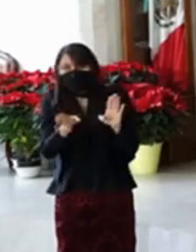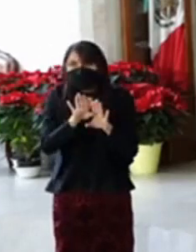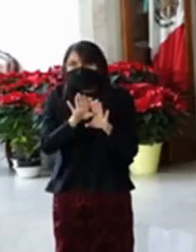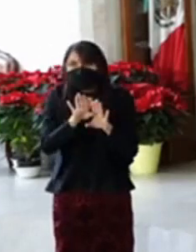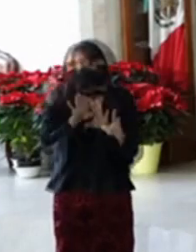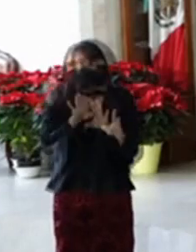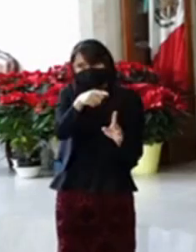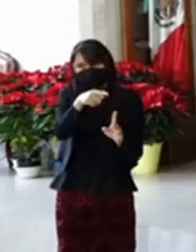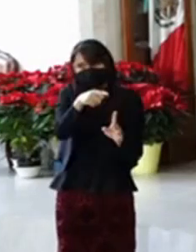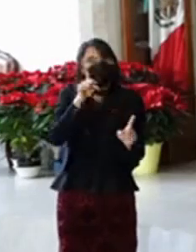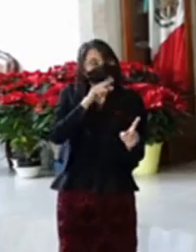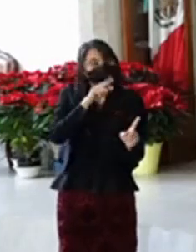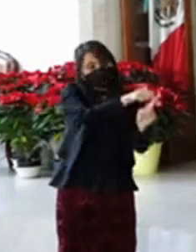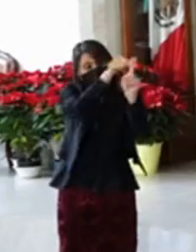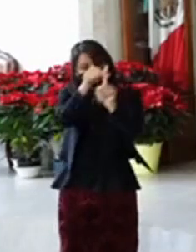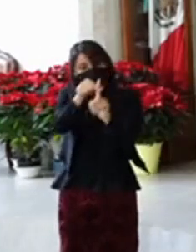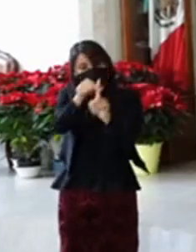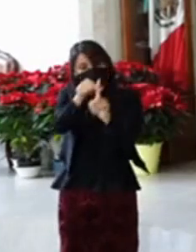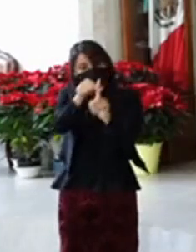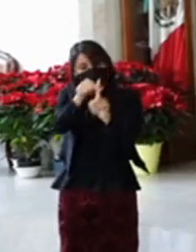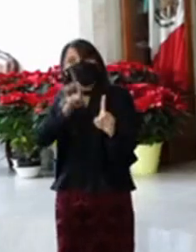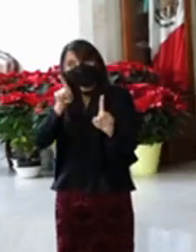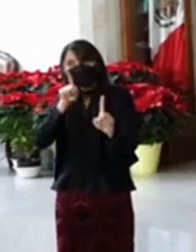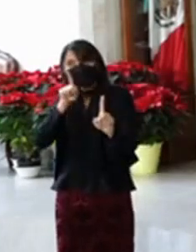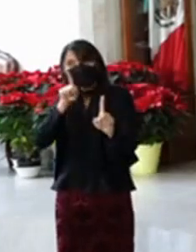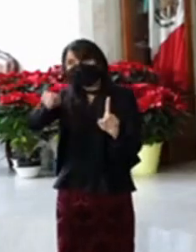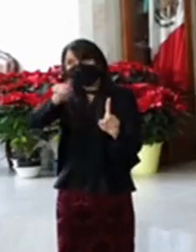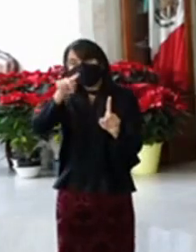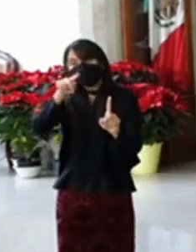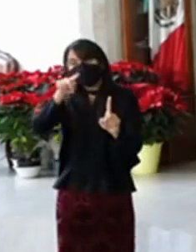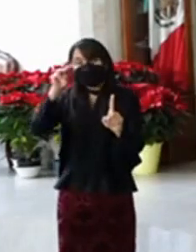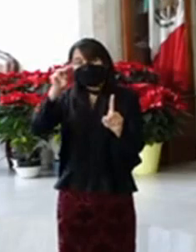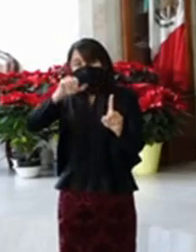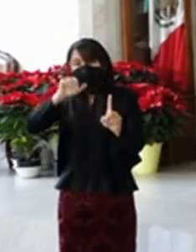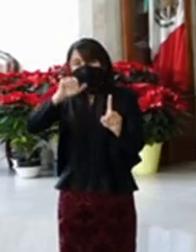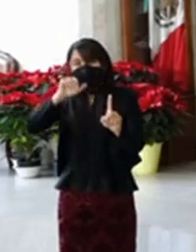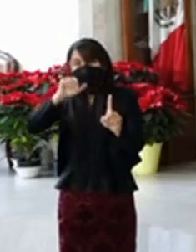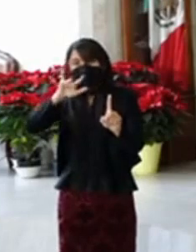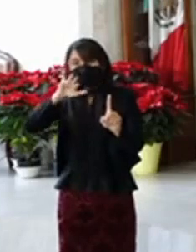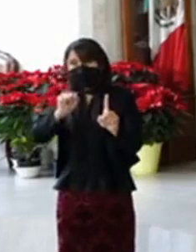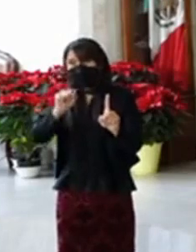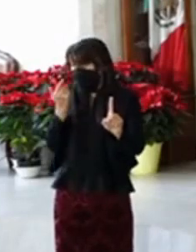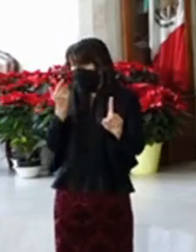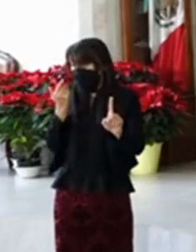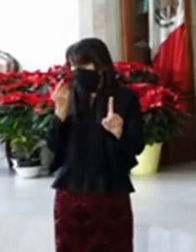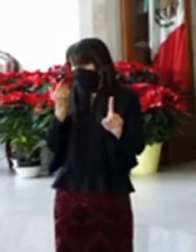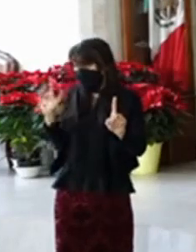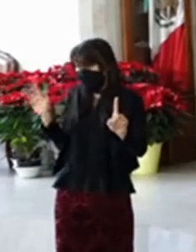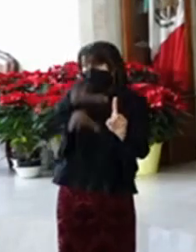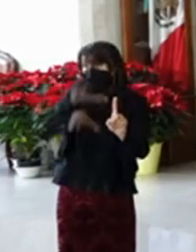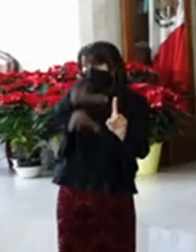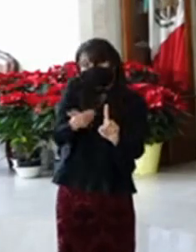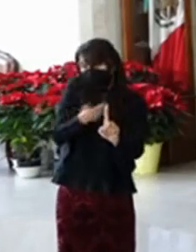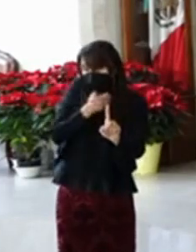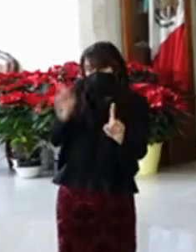en Nazaret. Una muchacha que está ya comprometida en matrimonio, pero el